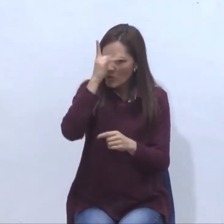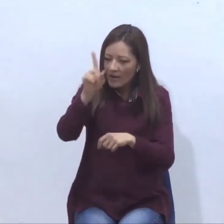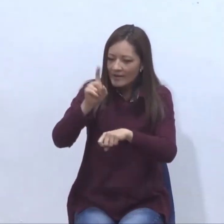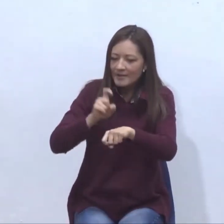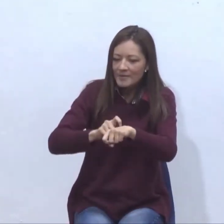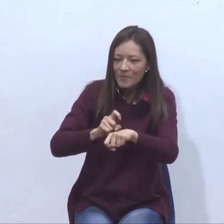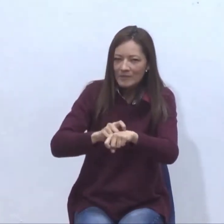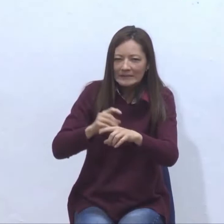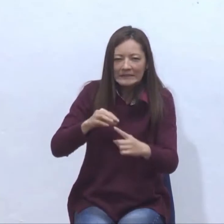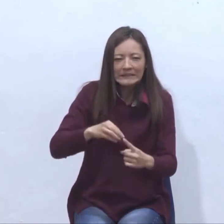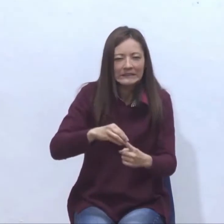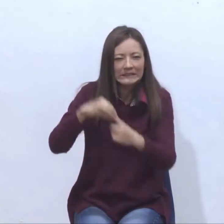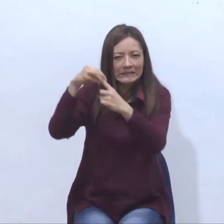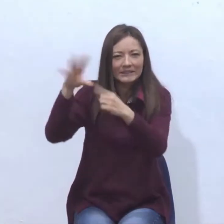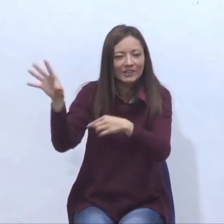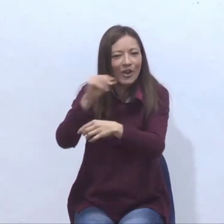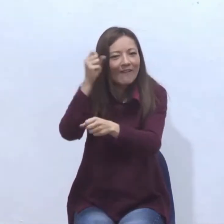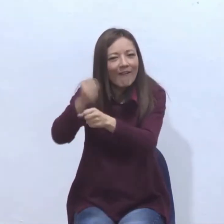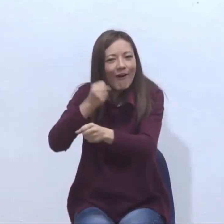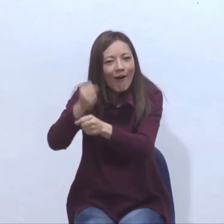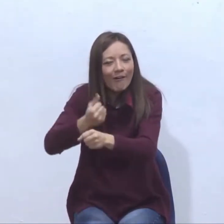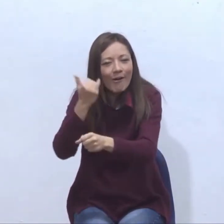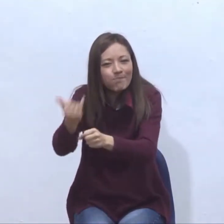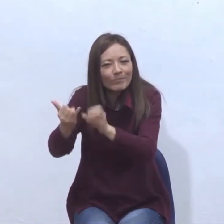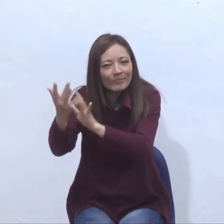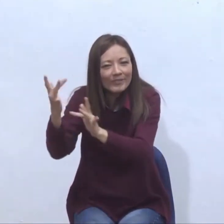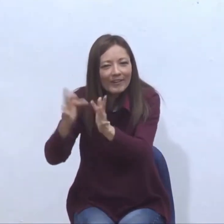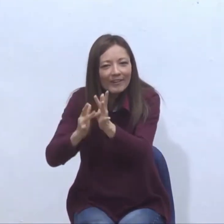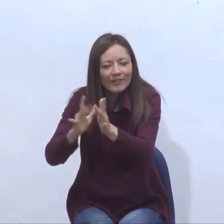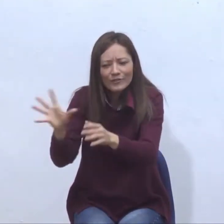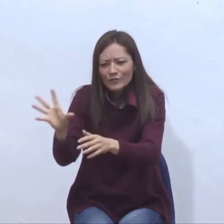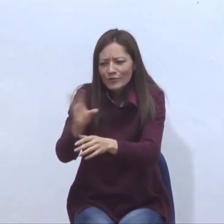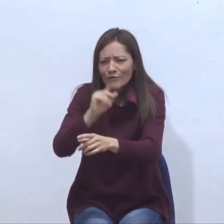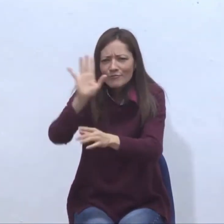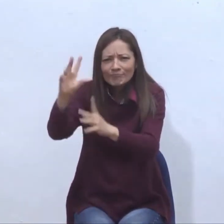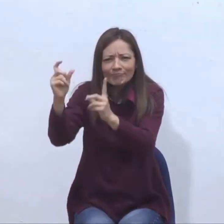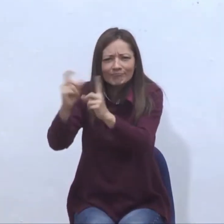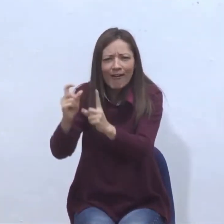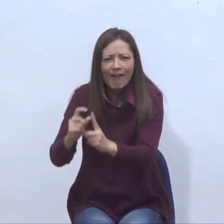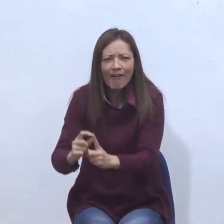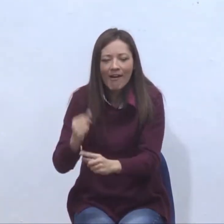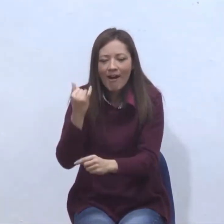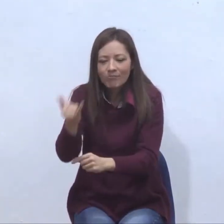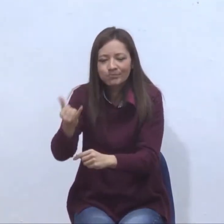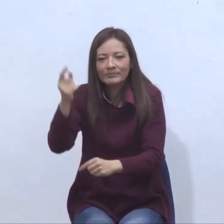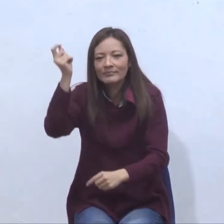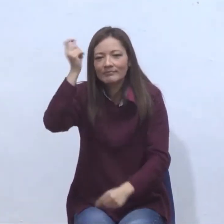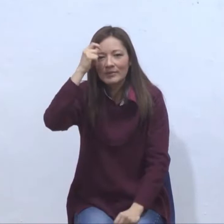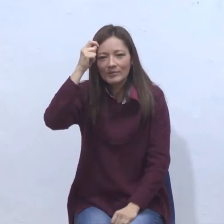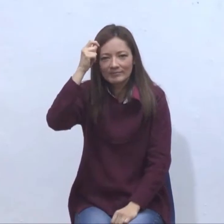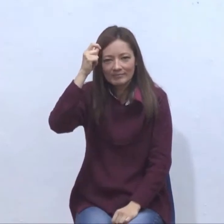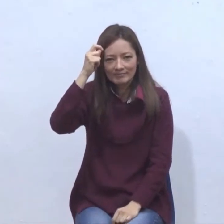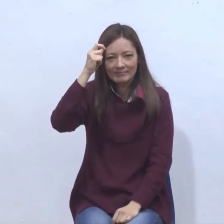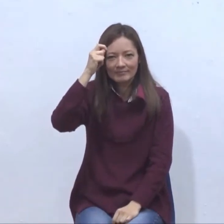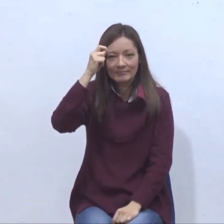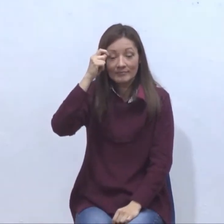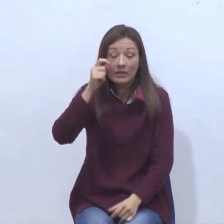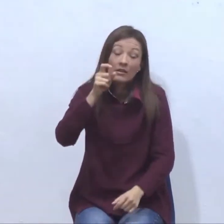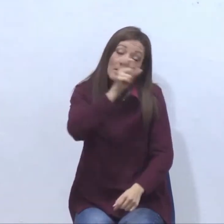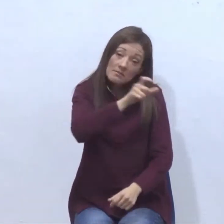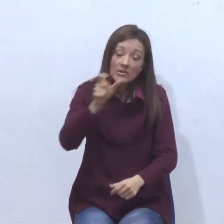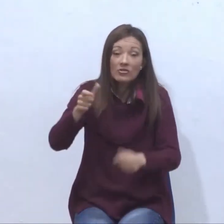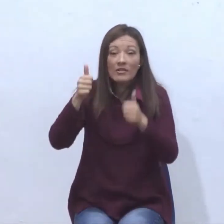obra de Jesús, todas las palabras de Jesús, y hacemos memoria de Él. Así que, muy bien por los